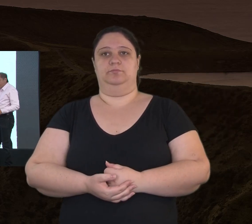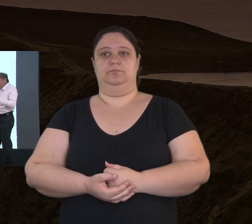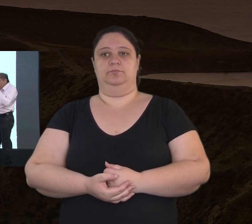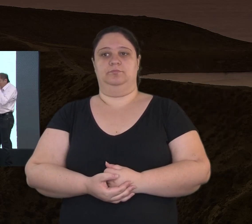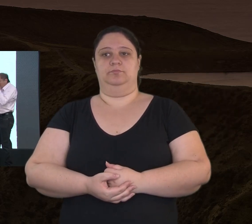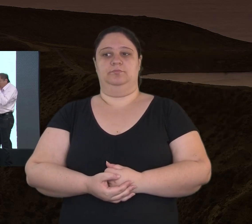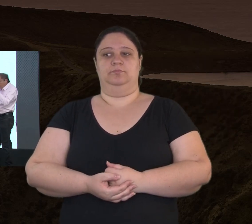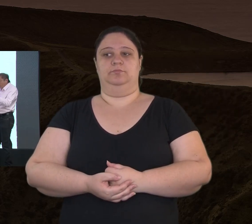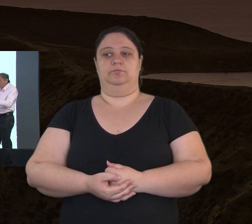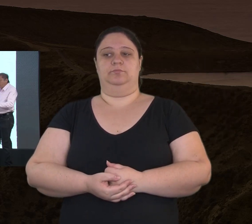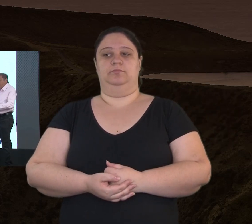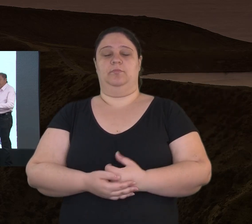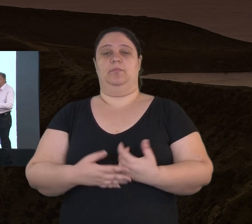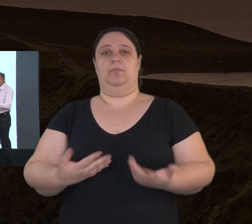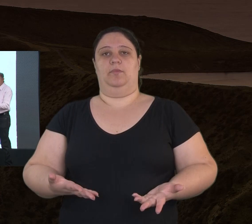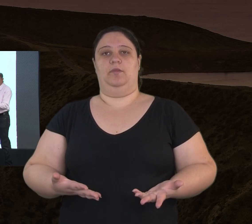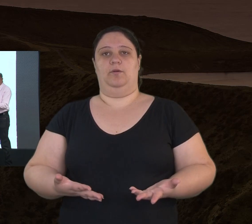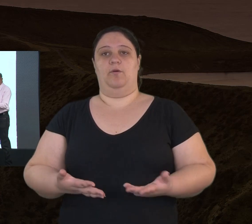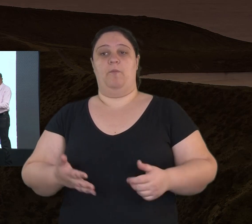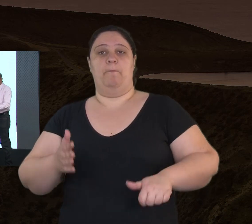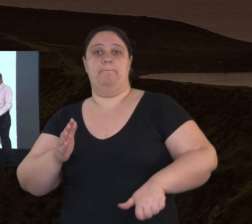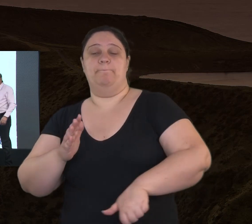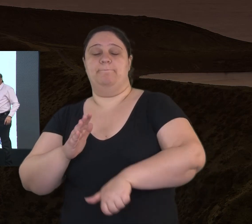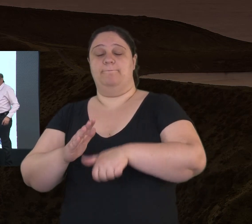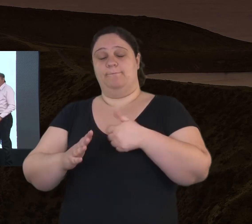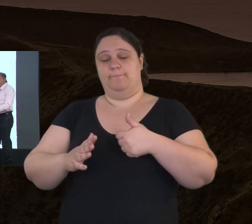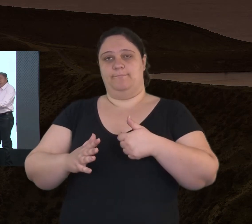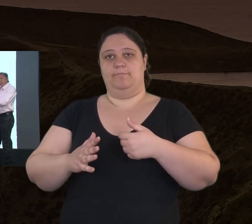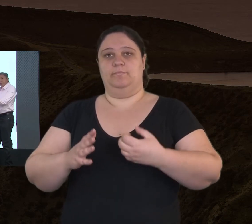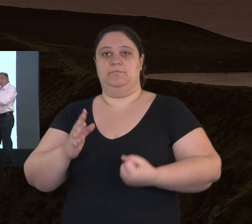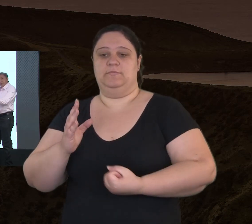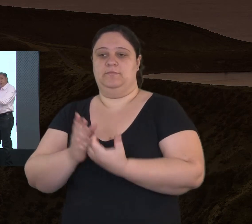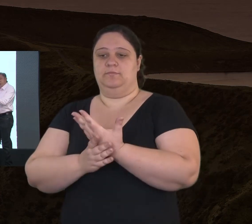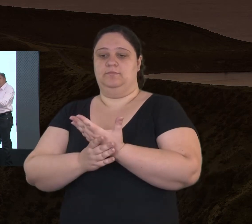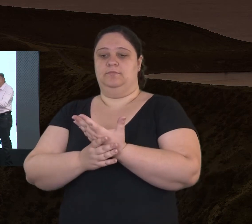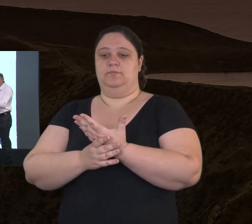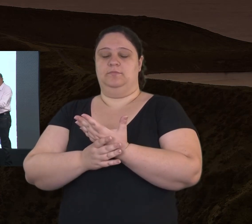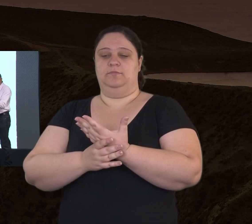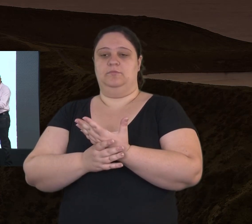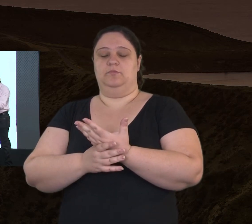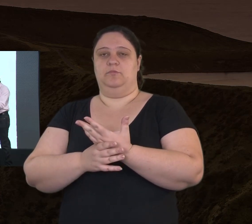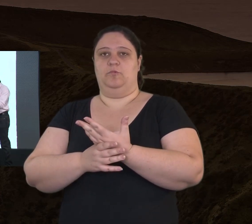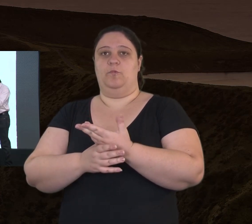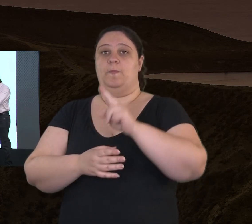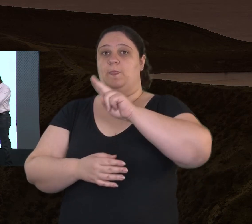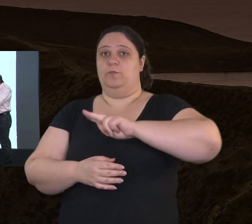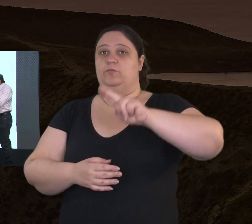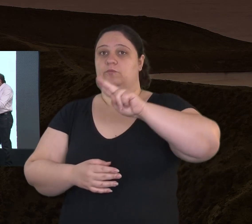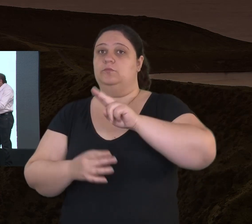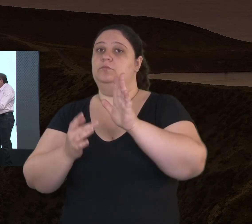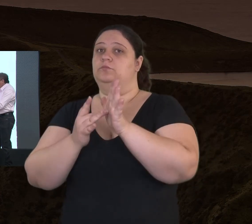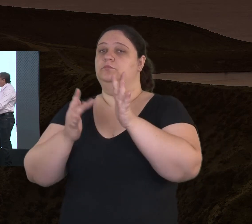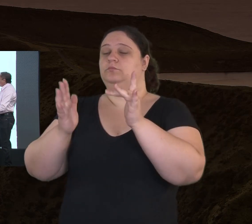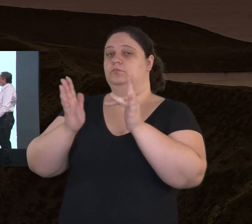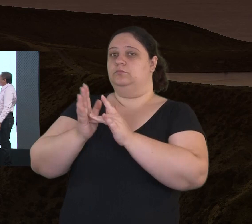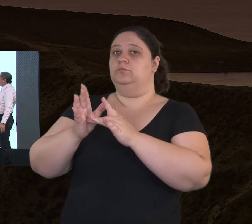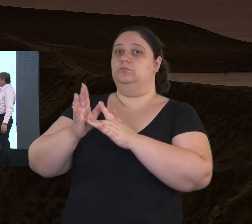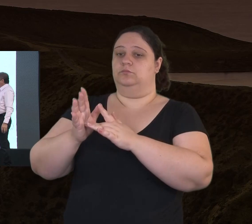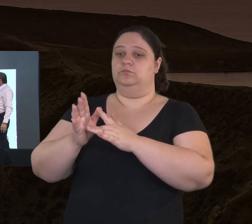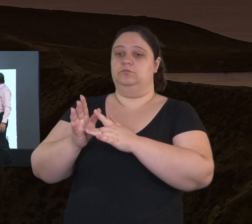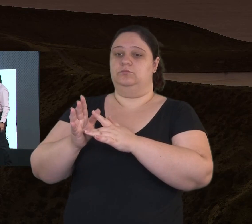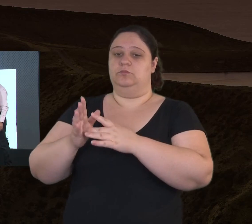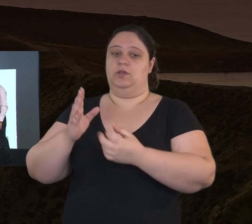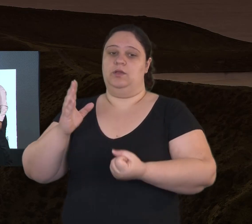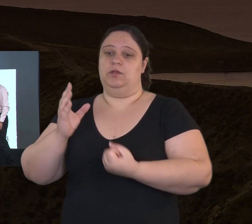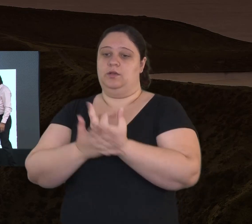meio, né, do primogênito da criação, por meio de seu Filho, Cristo, Ele criou todas